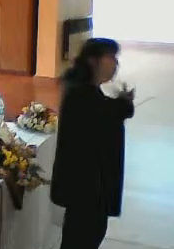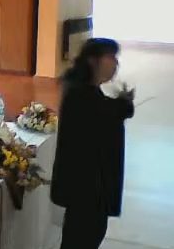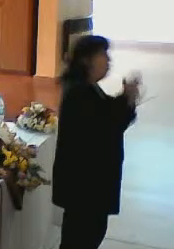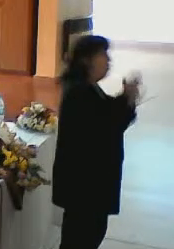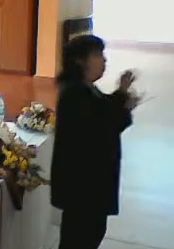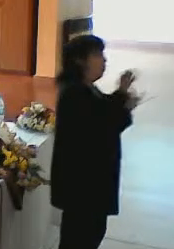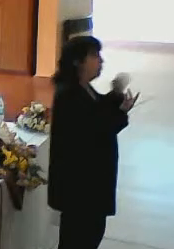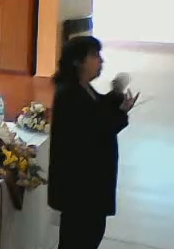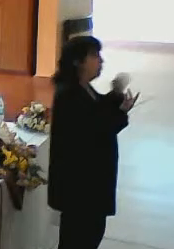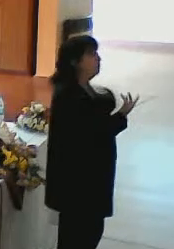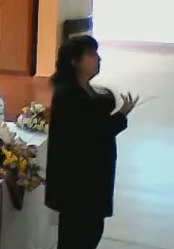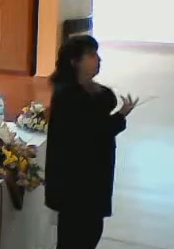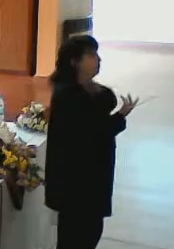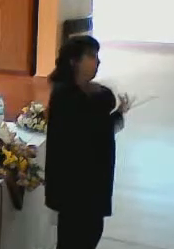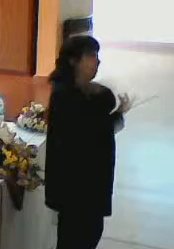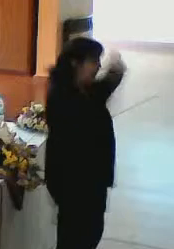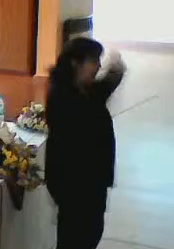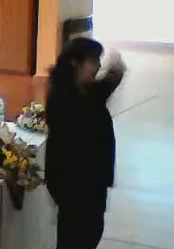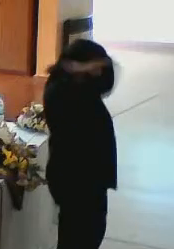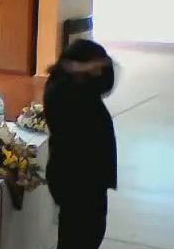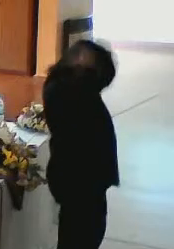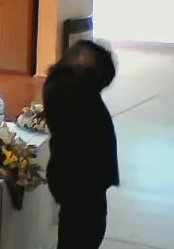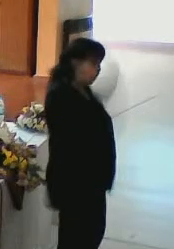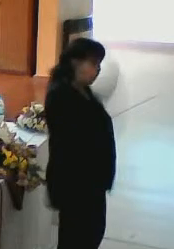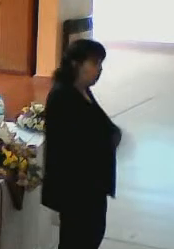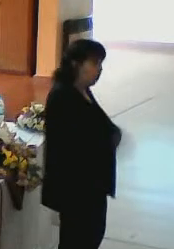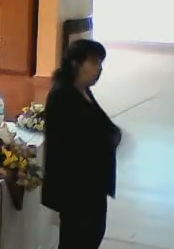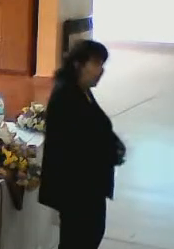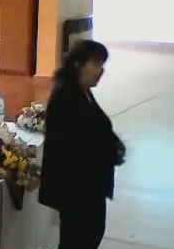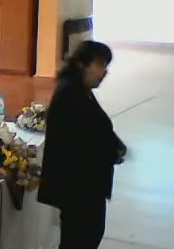lo que pueda producir